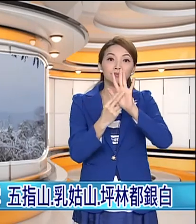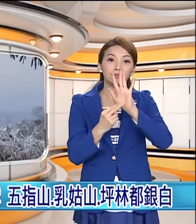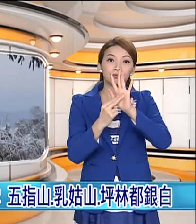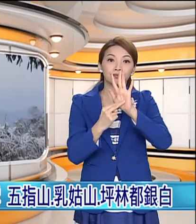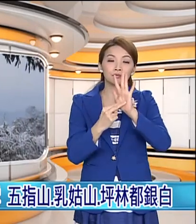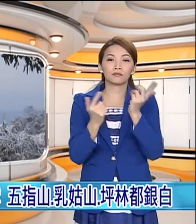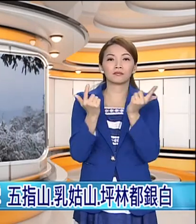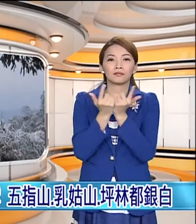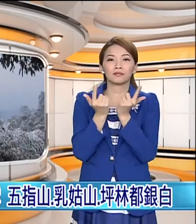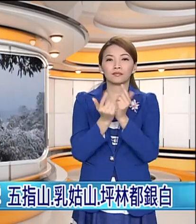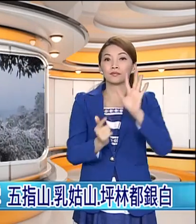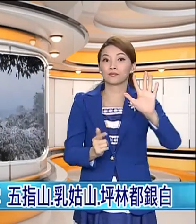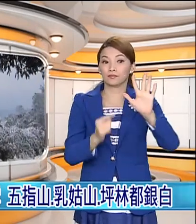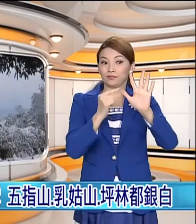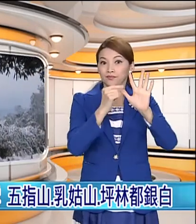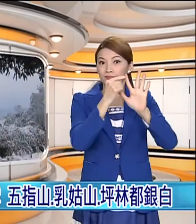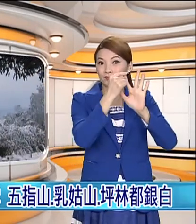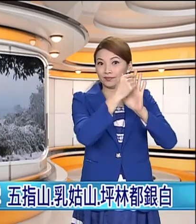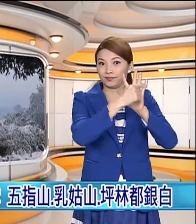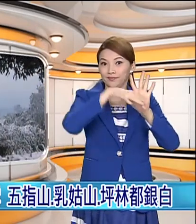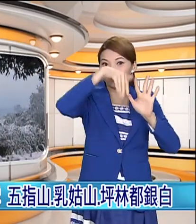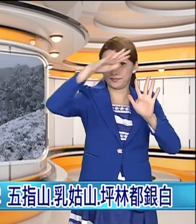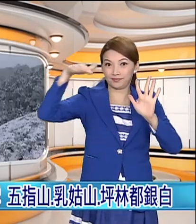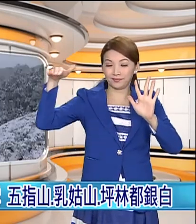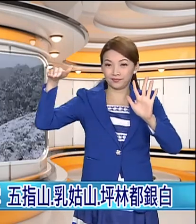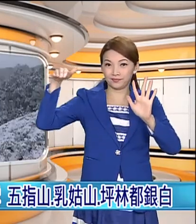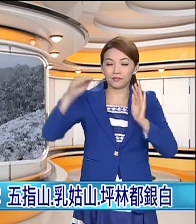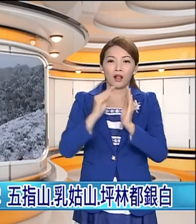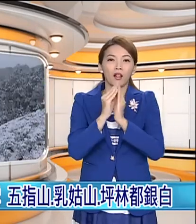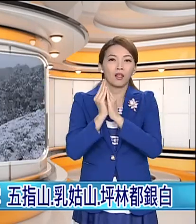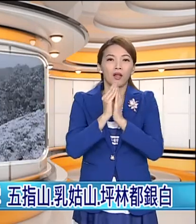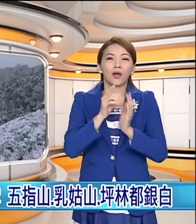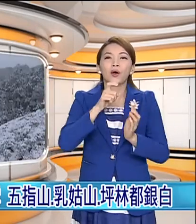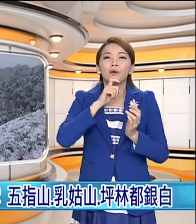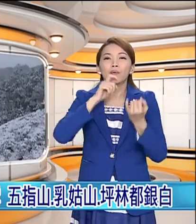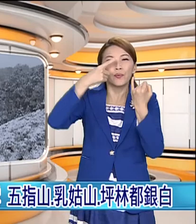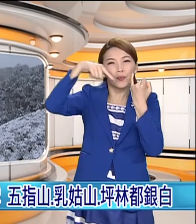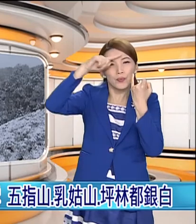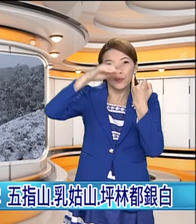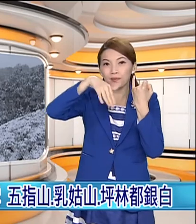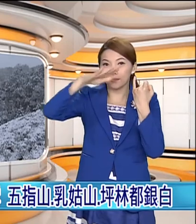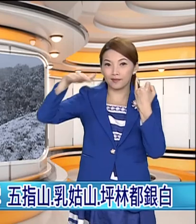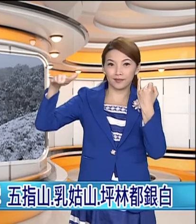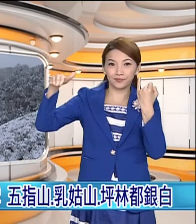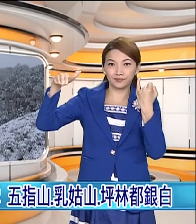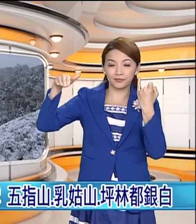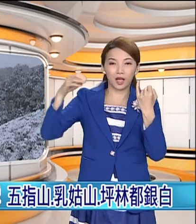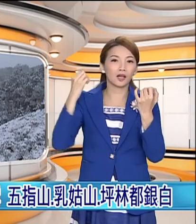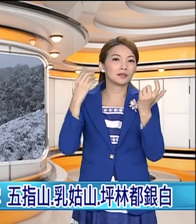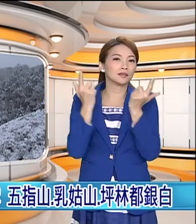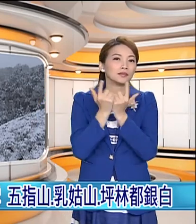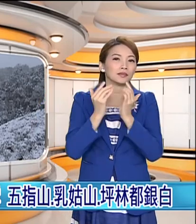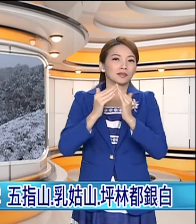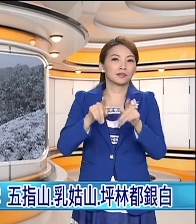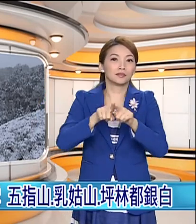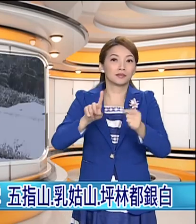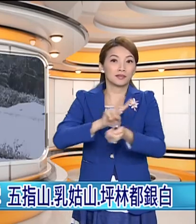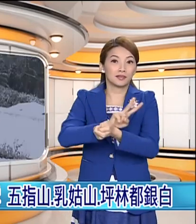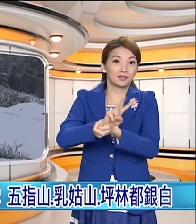至连低海拔的山也下起了雪，像是台北的五指山、桃园九姑山、新北市